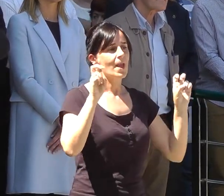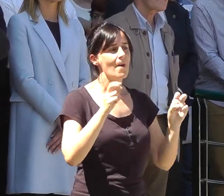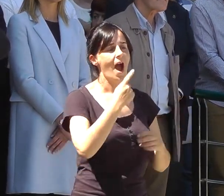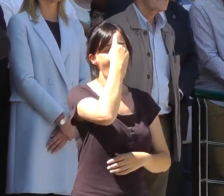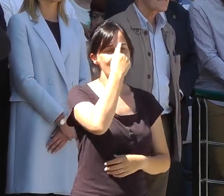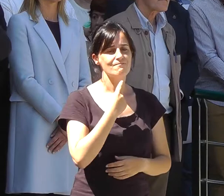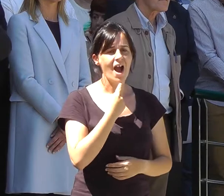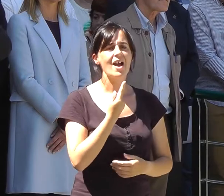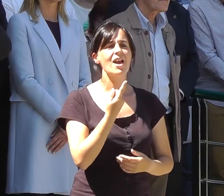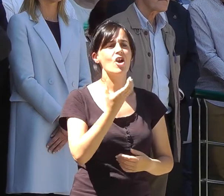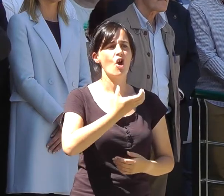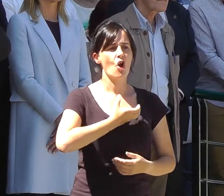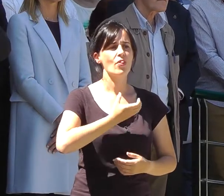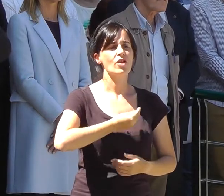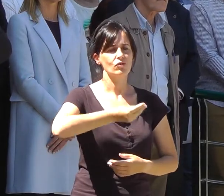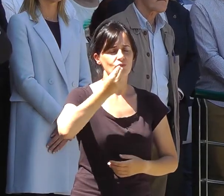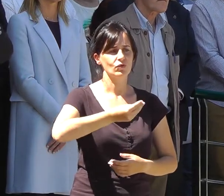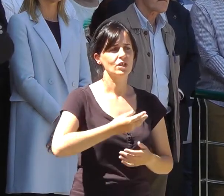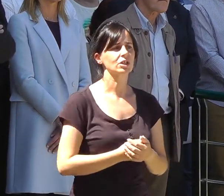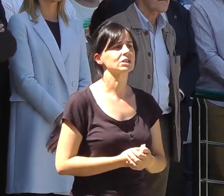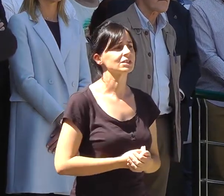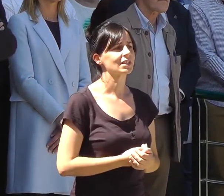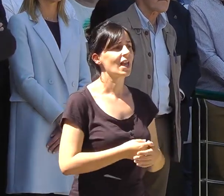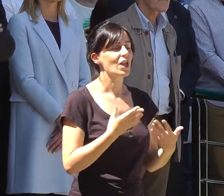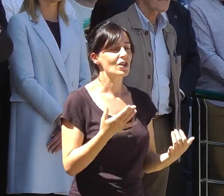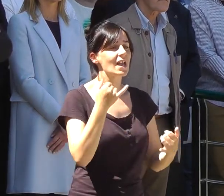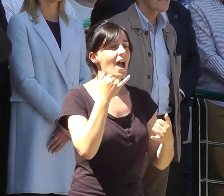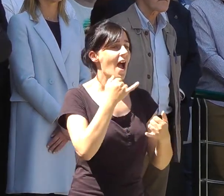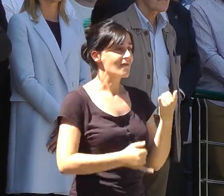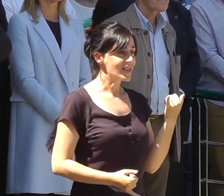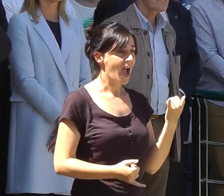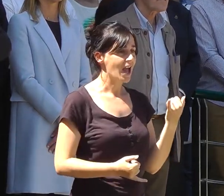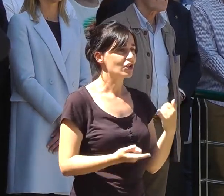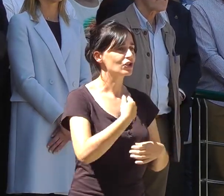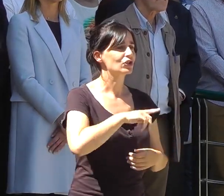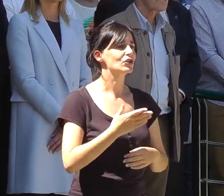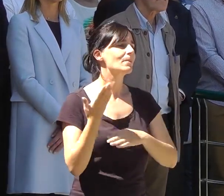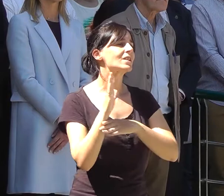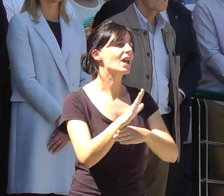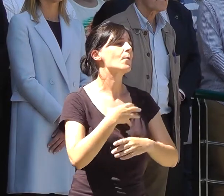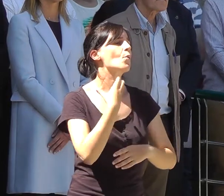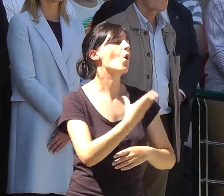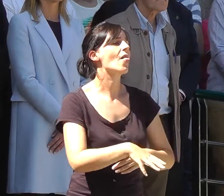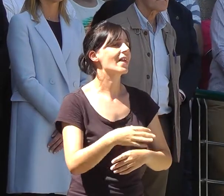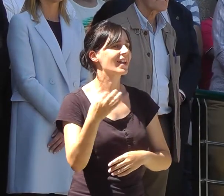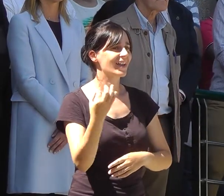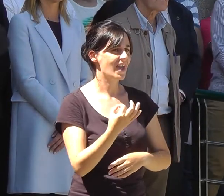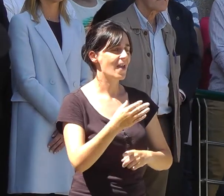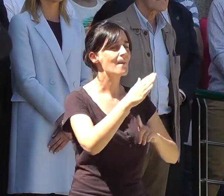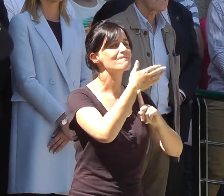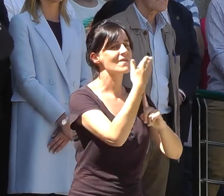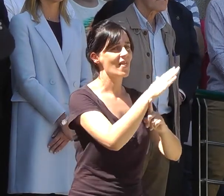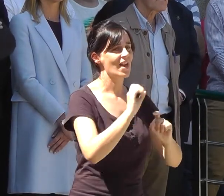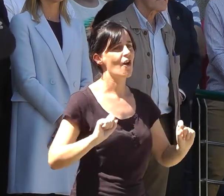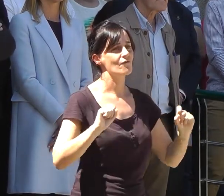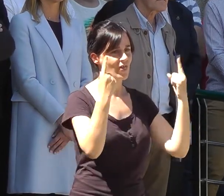concello, que non é tan necesaria, por fin podemos presentar ante toda a ciudadanía a nosa